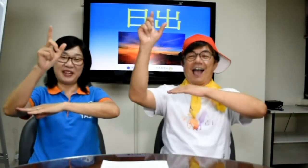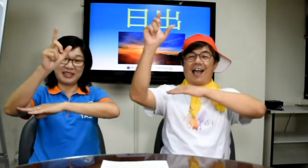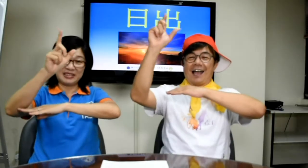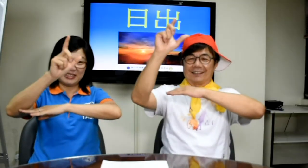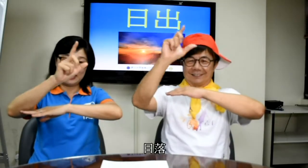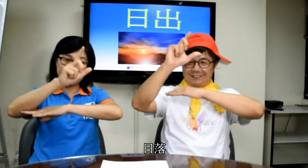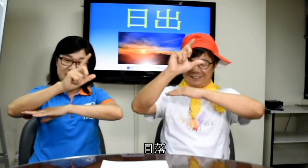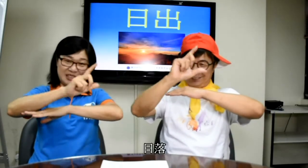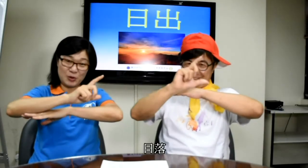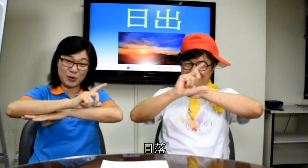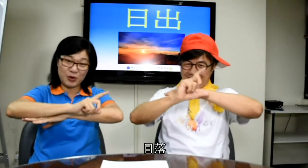日落。